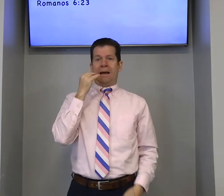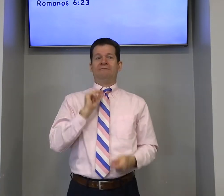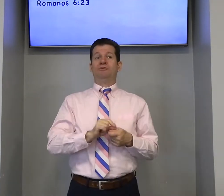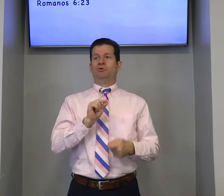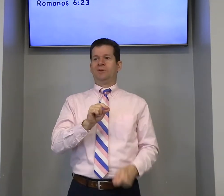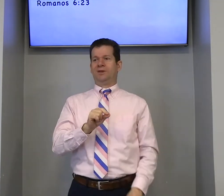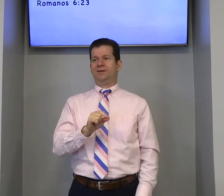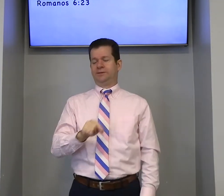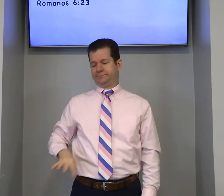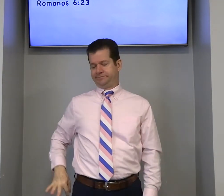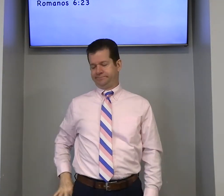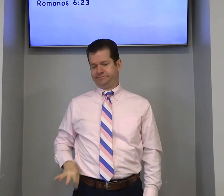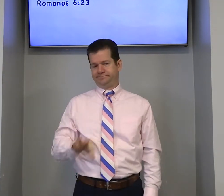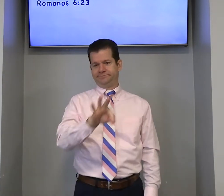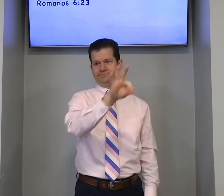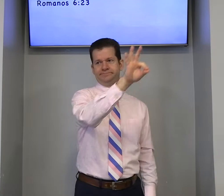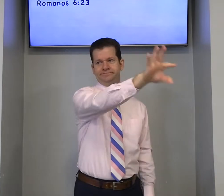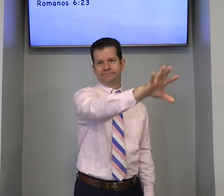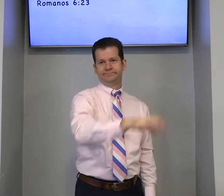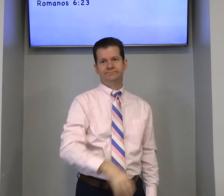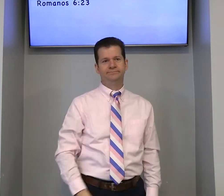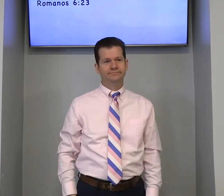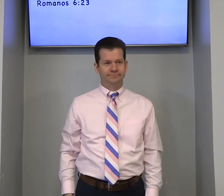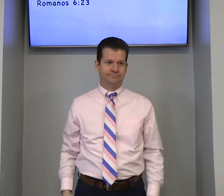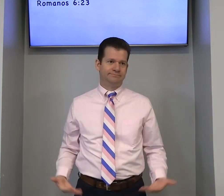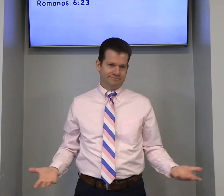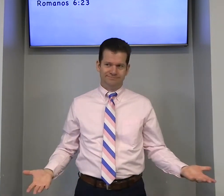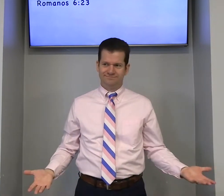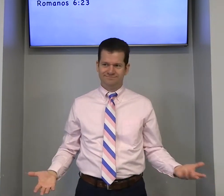Ele roubou, mas se eu ficar quietinho,